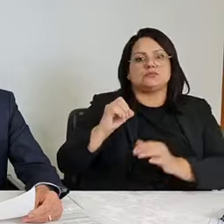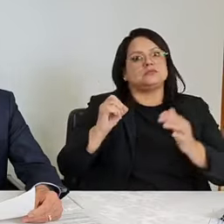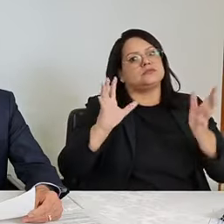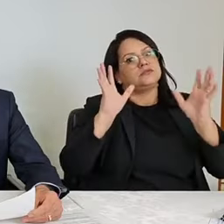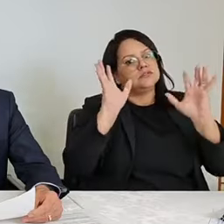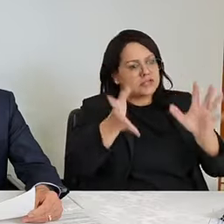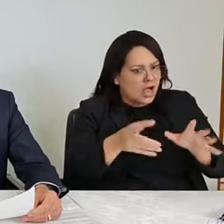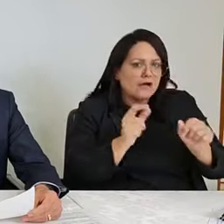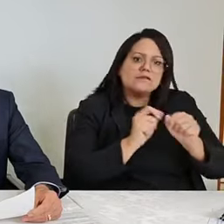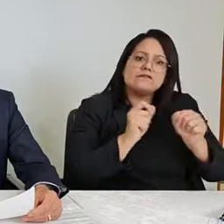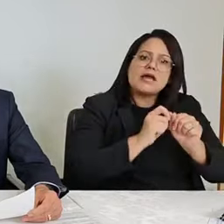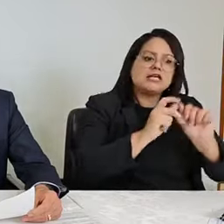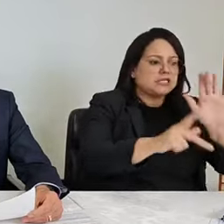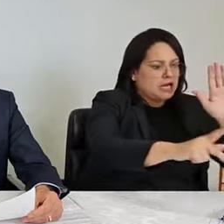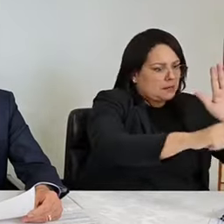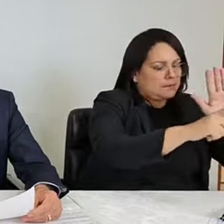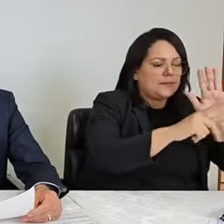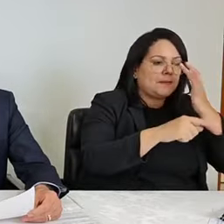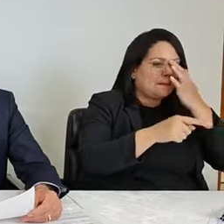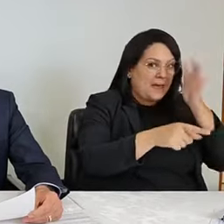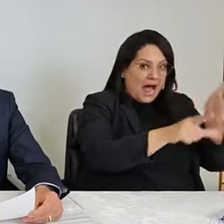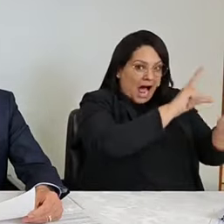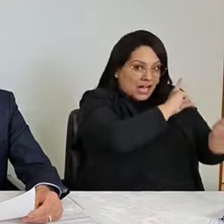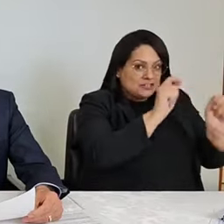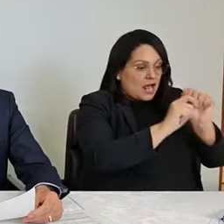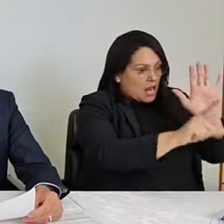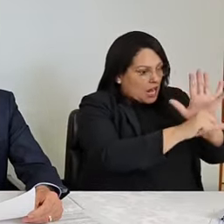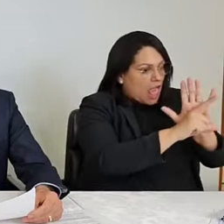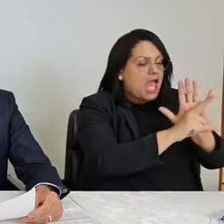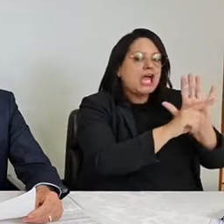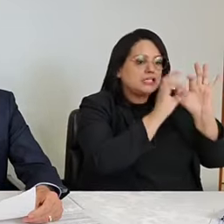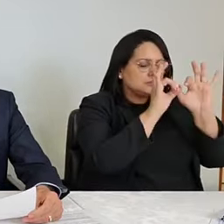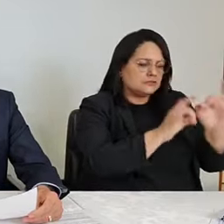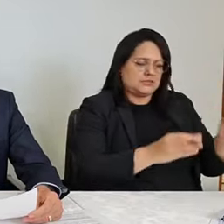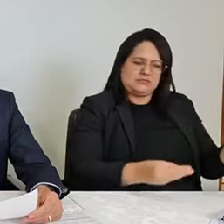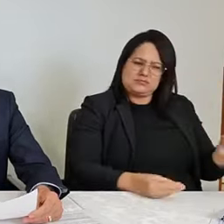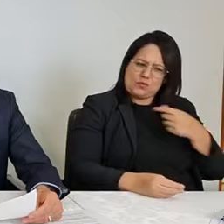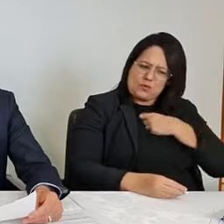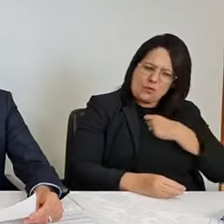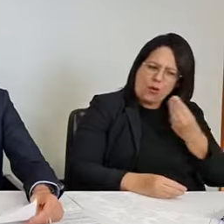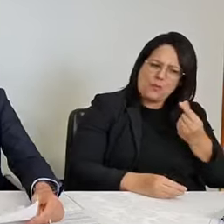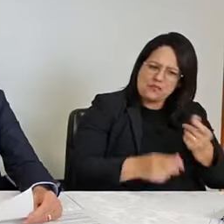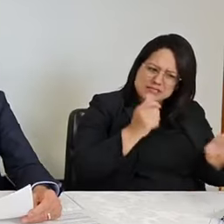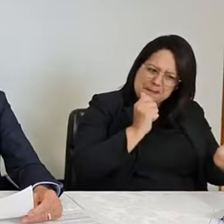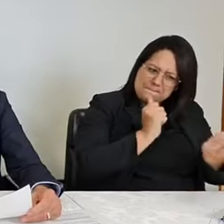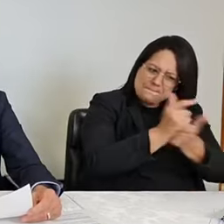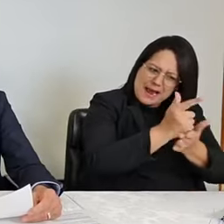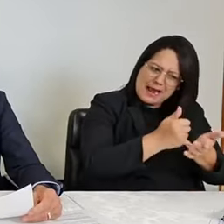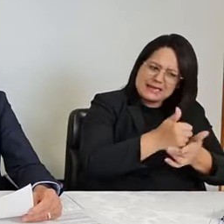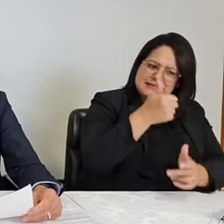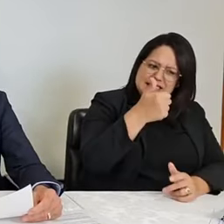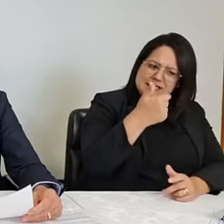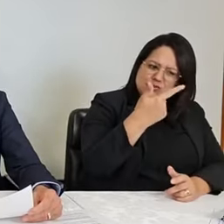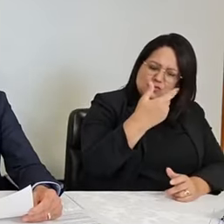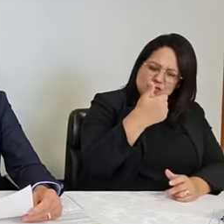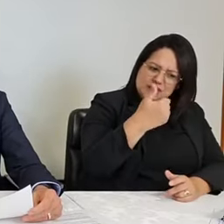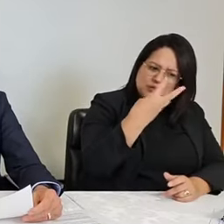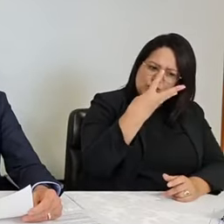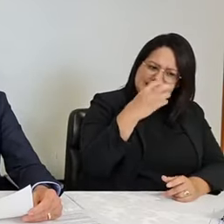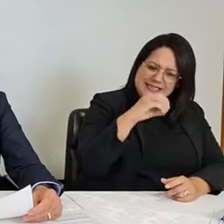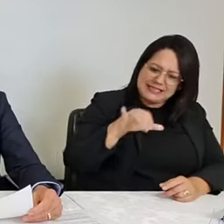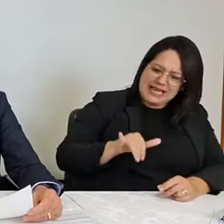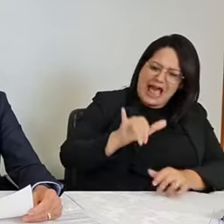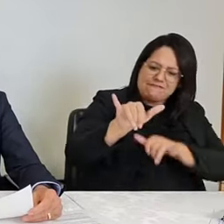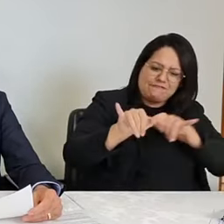tudo legalizado, tudo formalizado. Mas muito questionável você financiar 130 aeronaves com taxa de juros a 3% a 5%